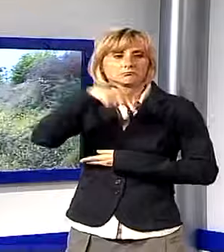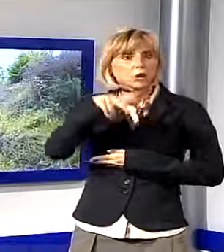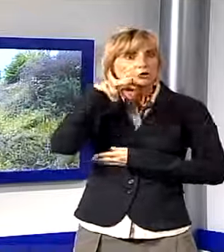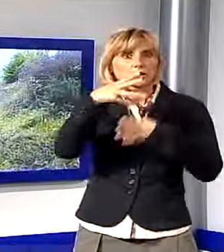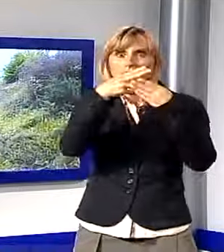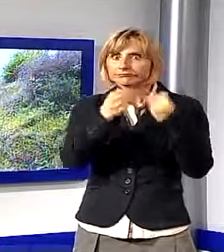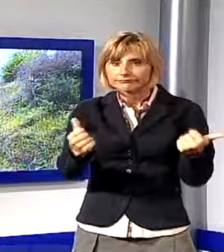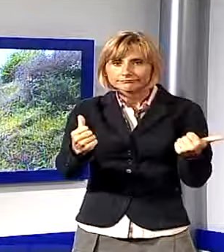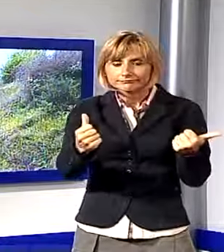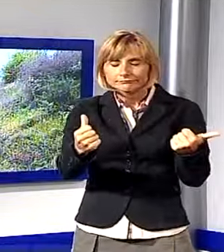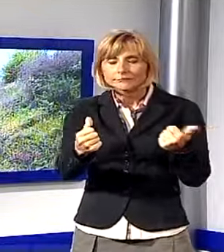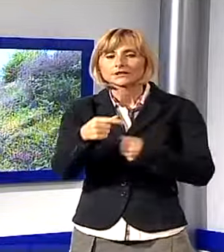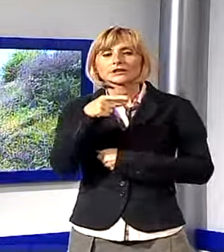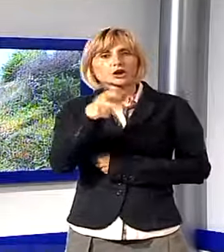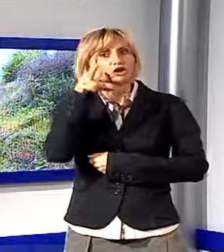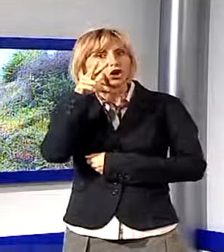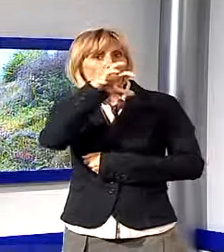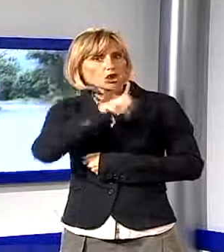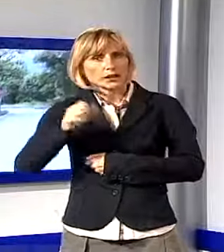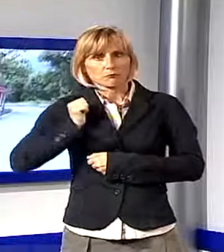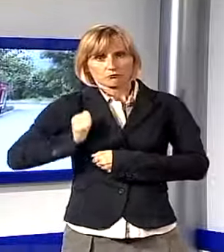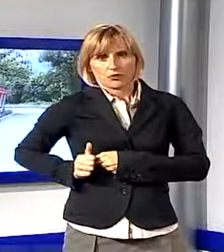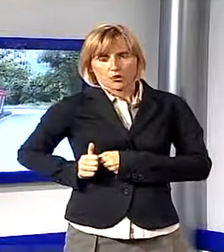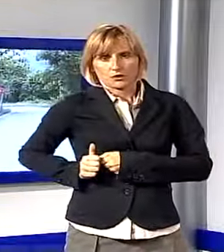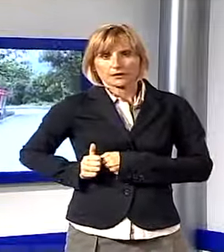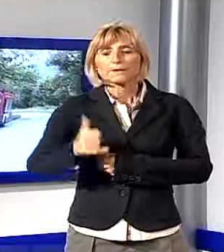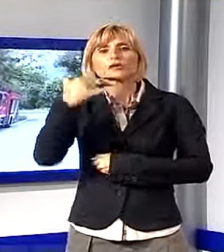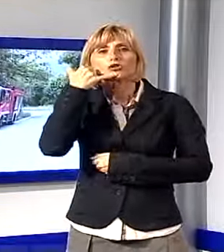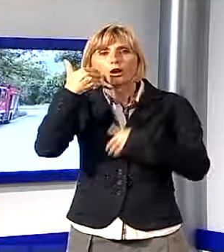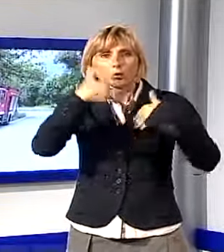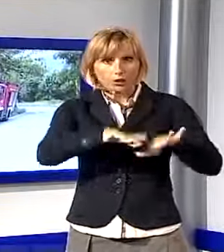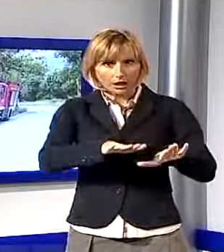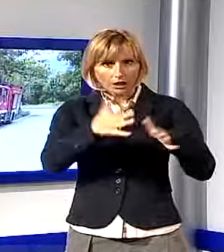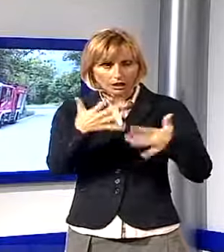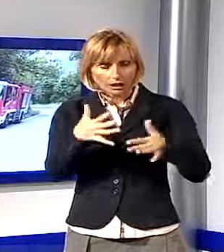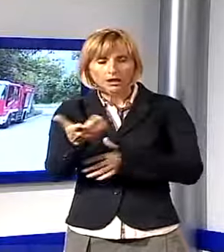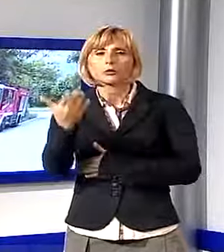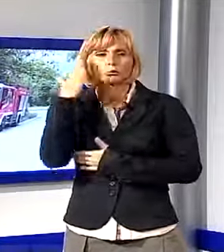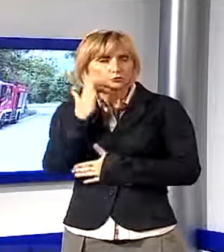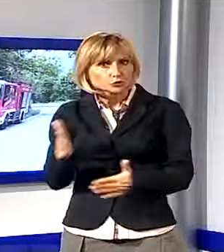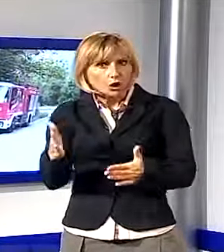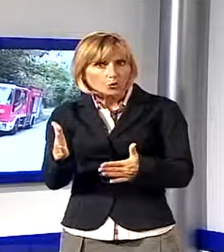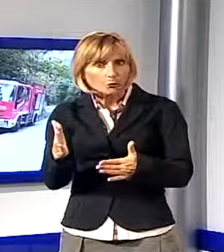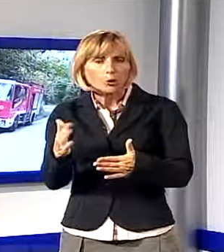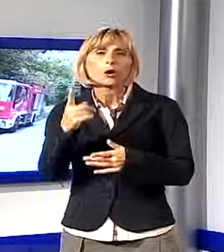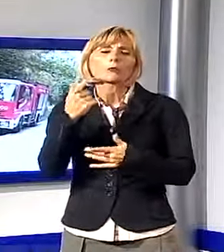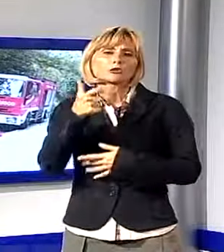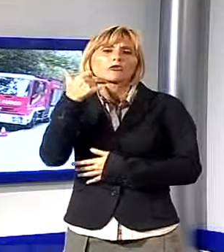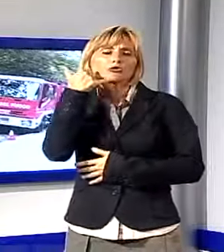più. Aveva portato con sé solo la borsa, lasciando purtroppo in auto il cellulare che forse avrebbe facilitato le ricerche. L'uomo si è